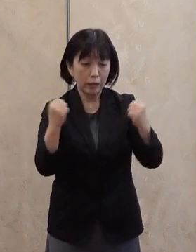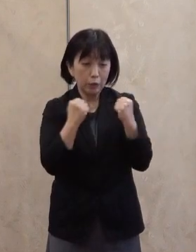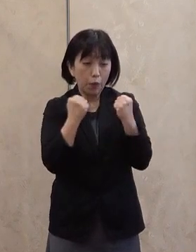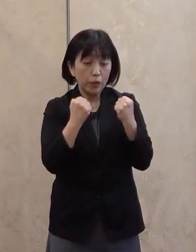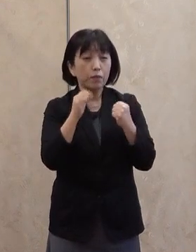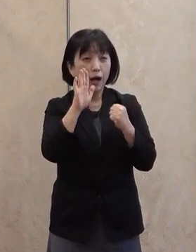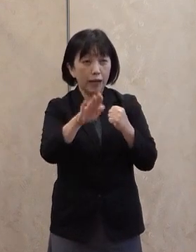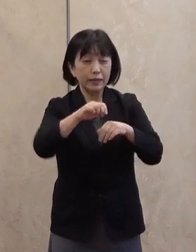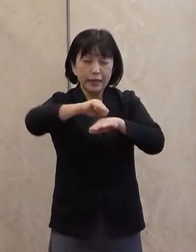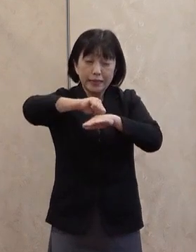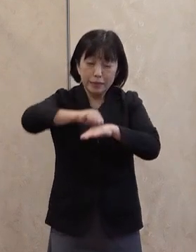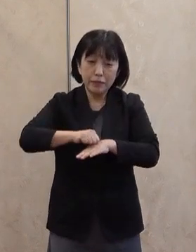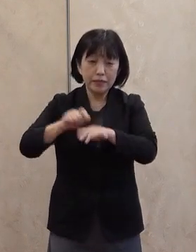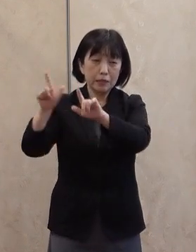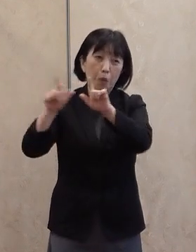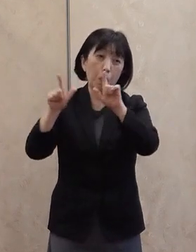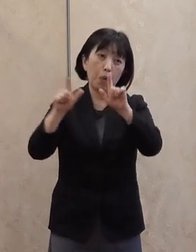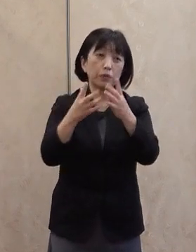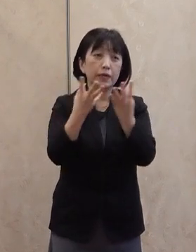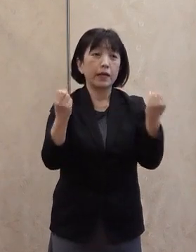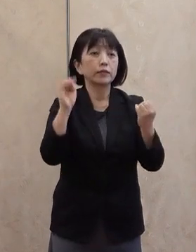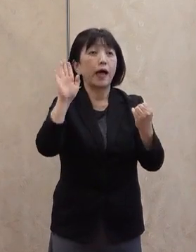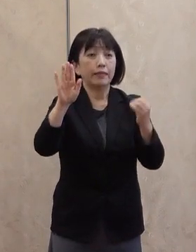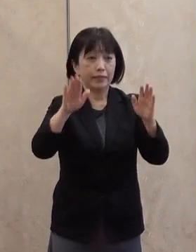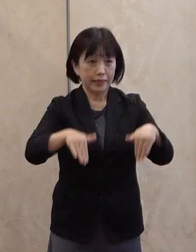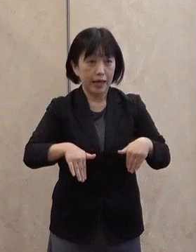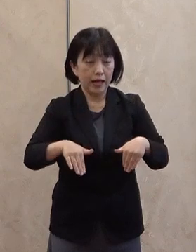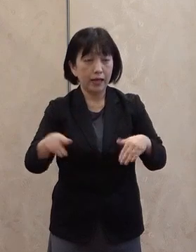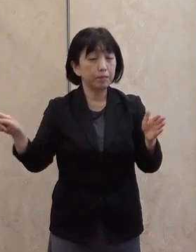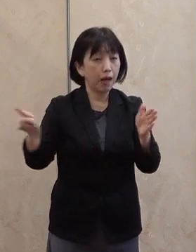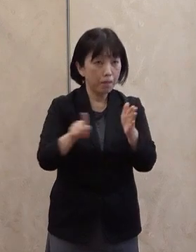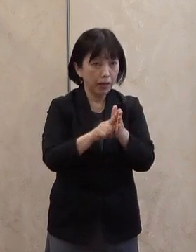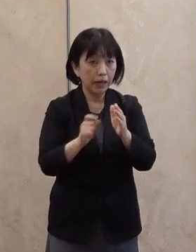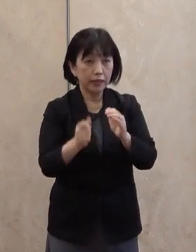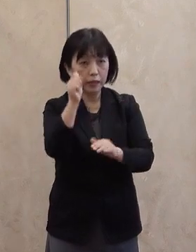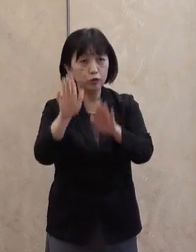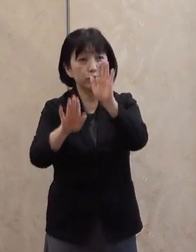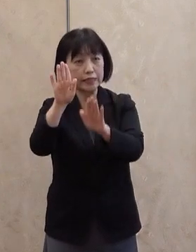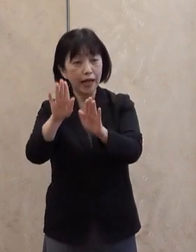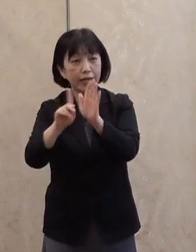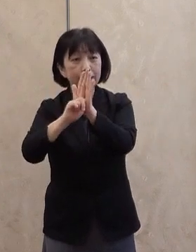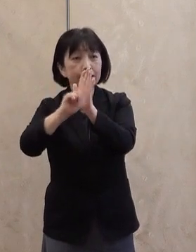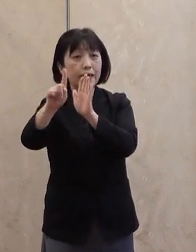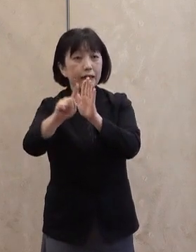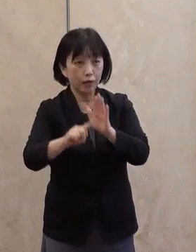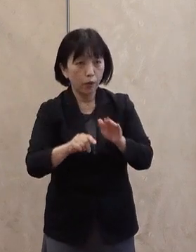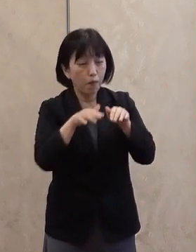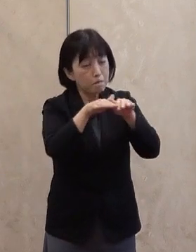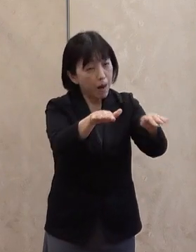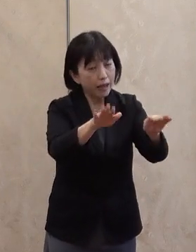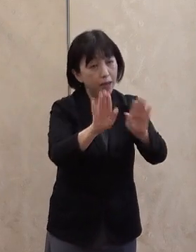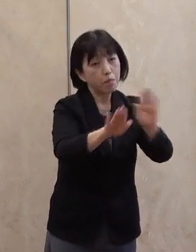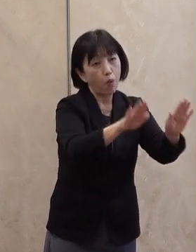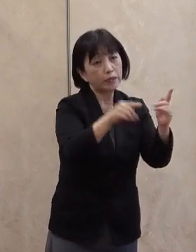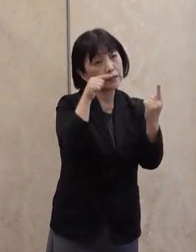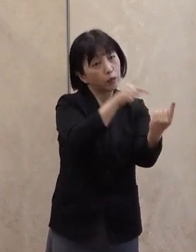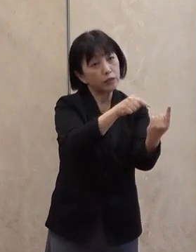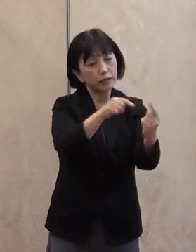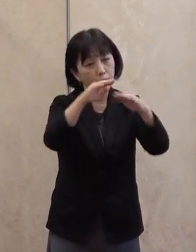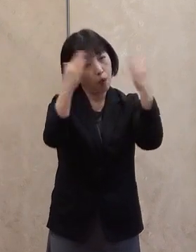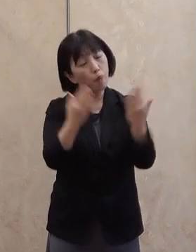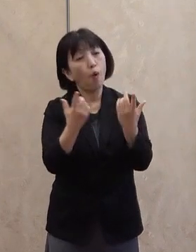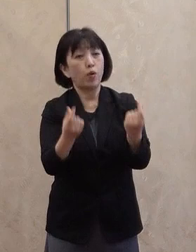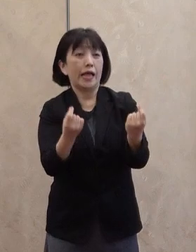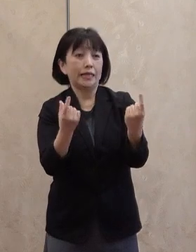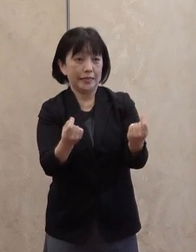報告がたくさん出ています。で、かねてから緊急事態宣言と今のまん防ほぼ同じ措置を取っているということでですね、もう